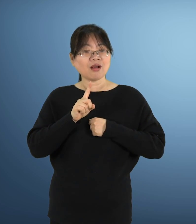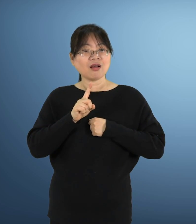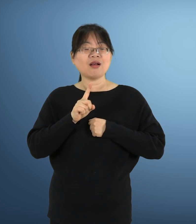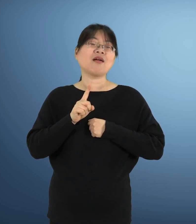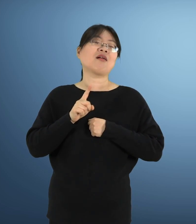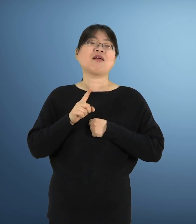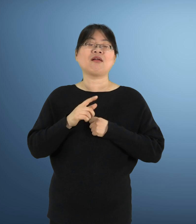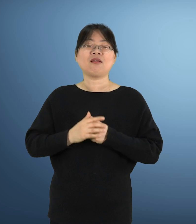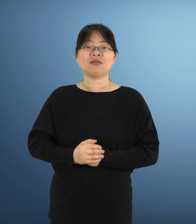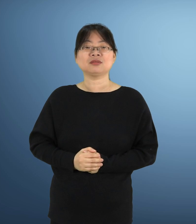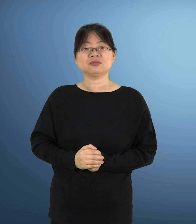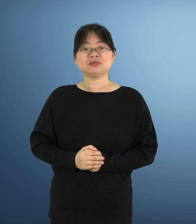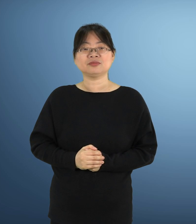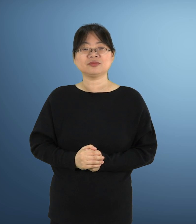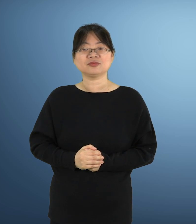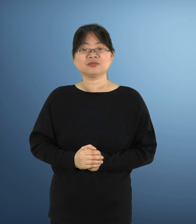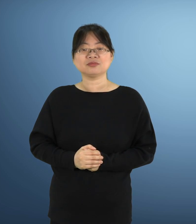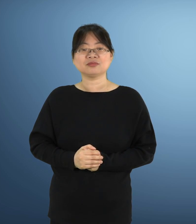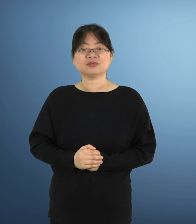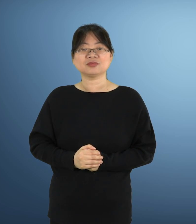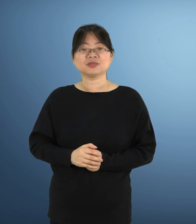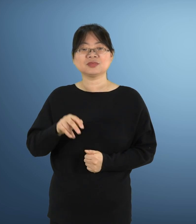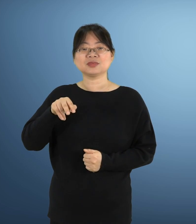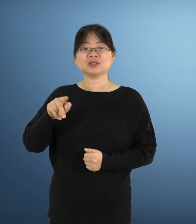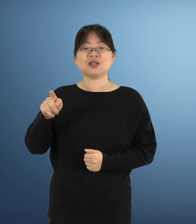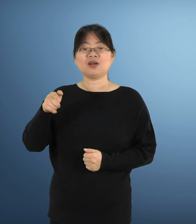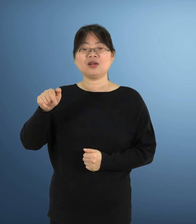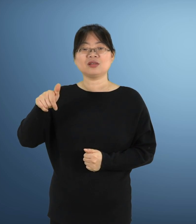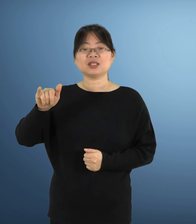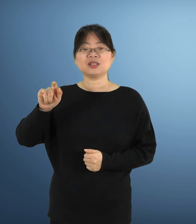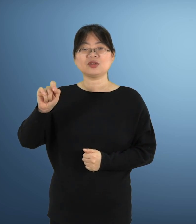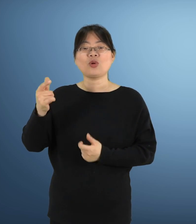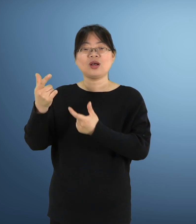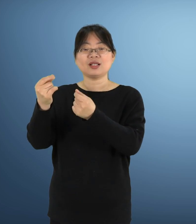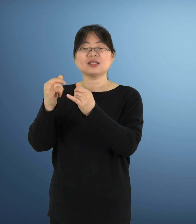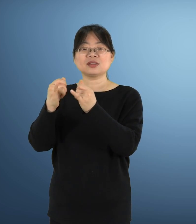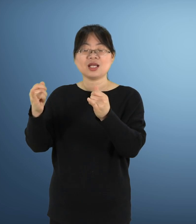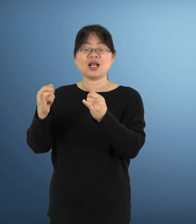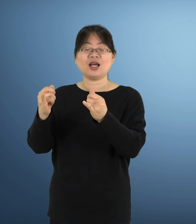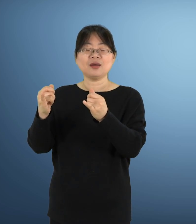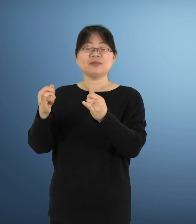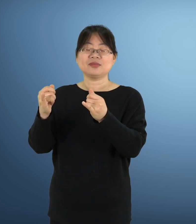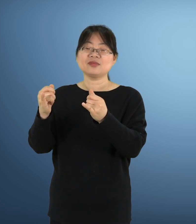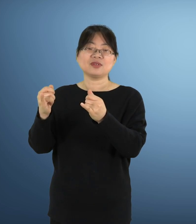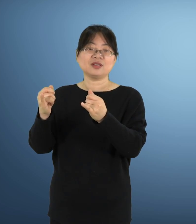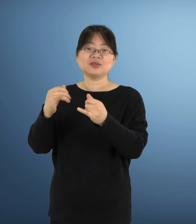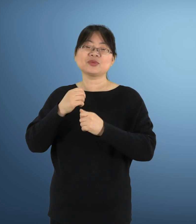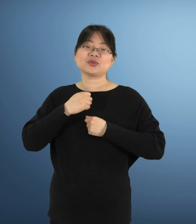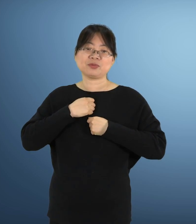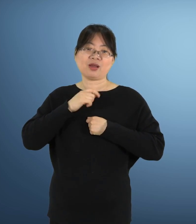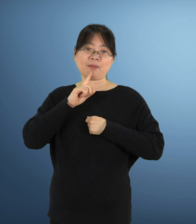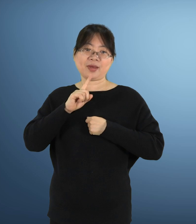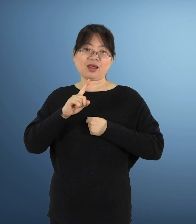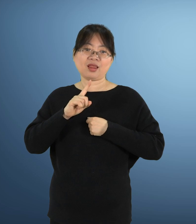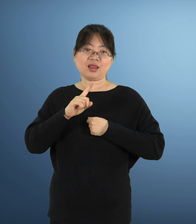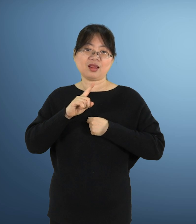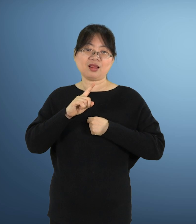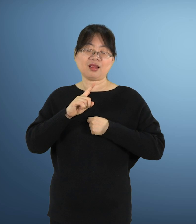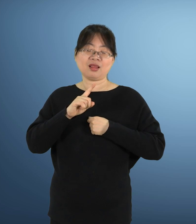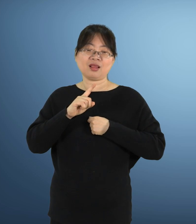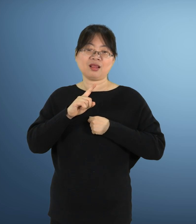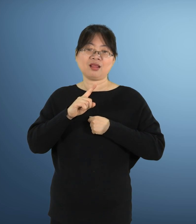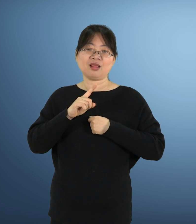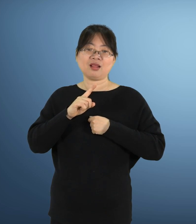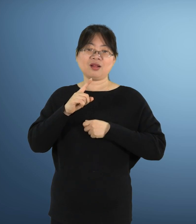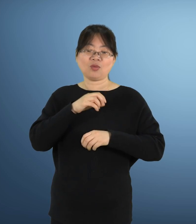오히려 지금 야단을 맞고 있어요. 이 지금 부활이 있다고 동의하는 이런 서기관들을 조심해라.